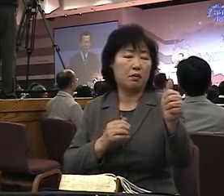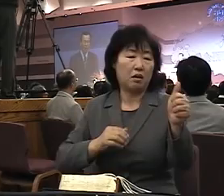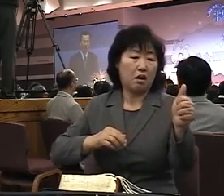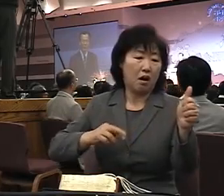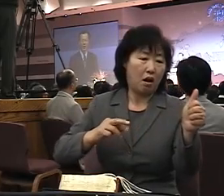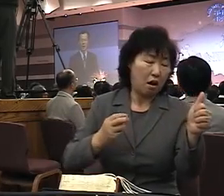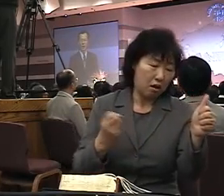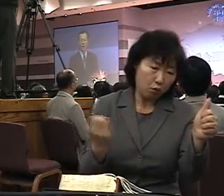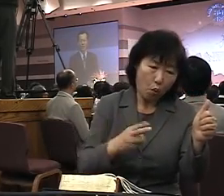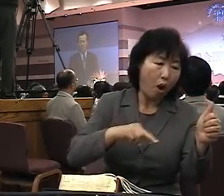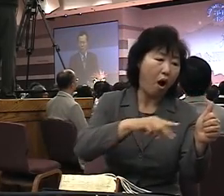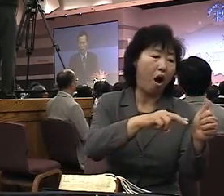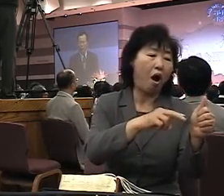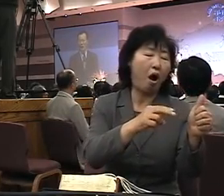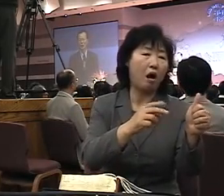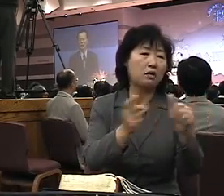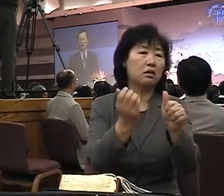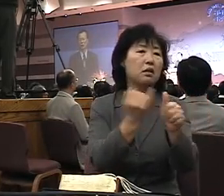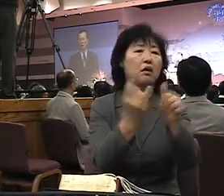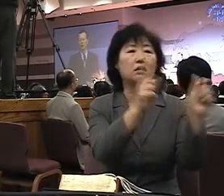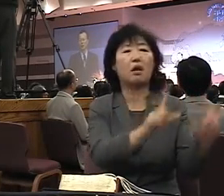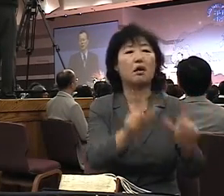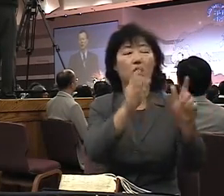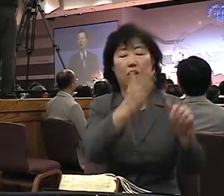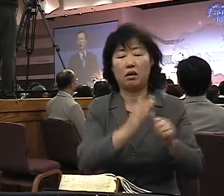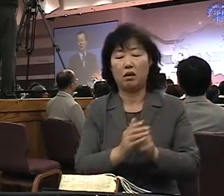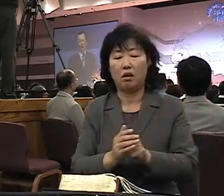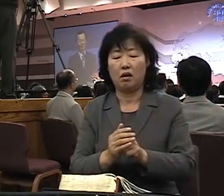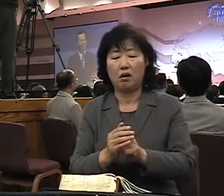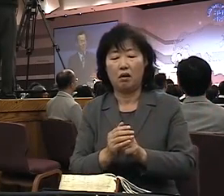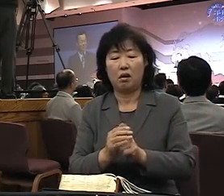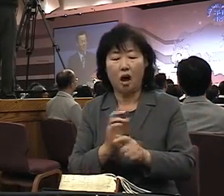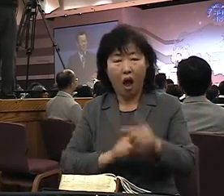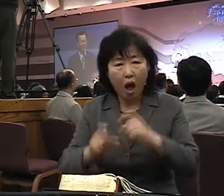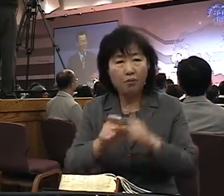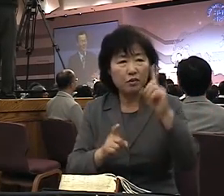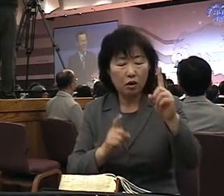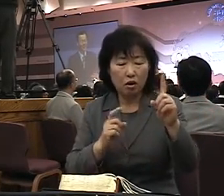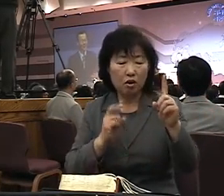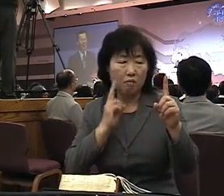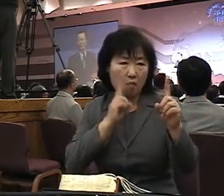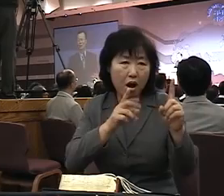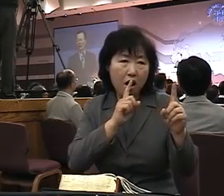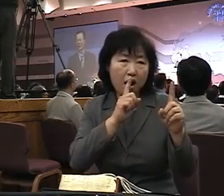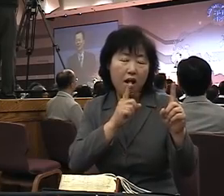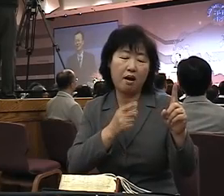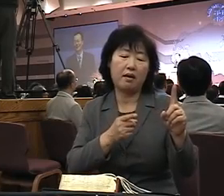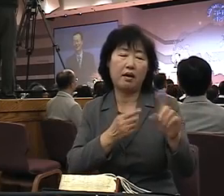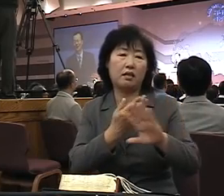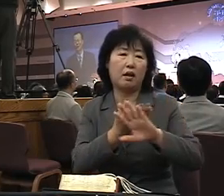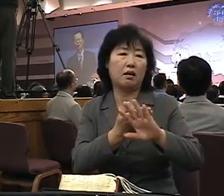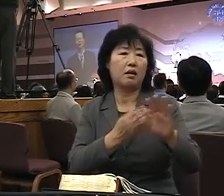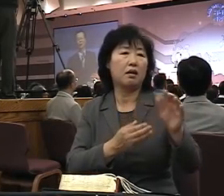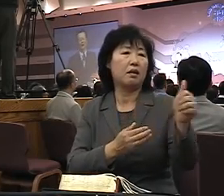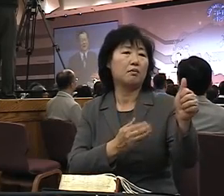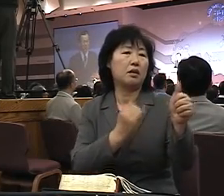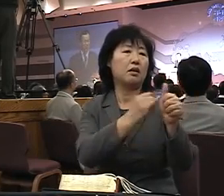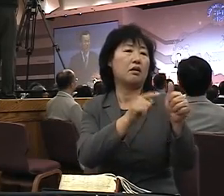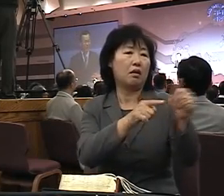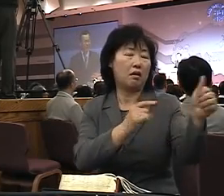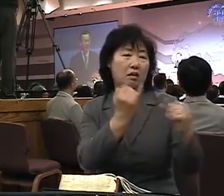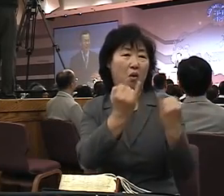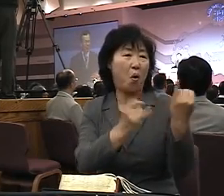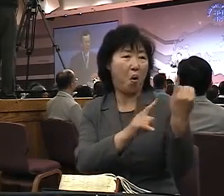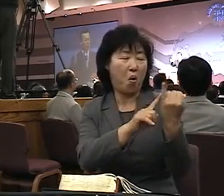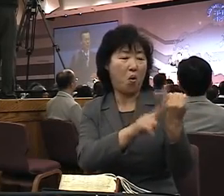하나님께서 호세아에게 한 번 더 말씀을 하시는데 이번에는 더 과격한 말씀을 하십니다. 다른 남자에게 가 있는 그를 가서 돈 주고 사라고